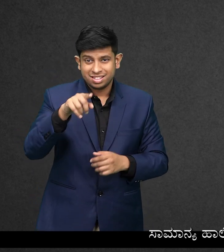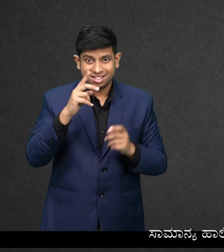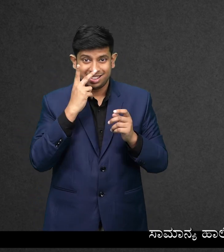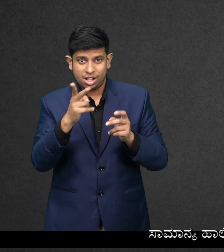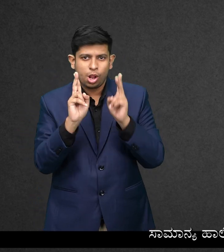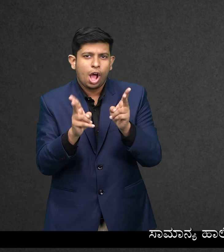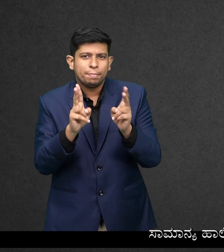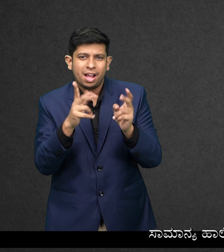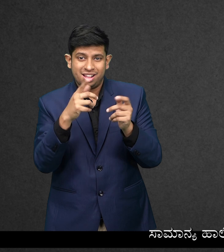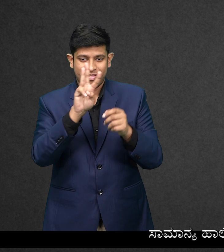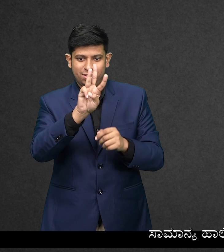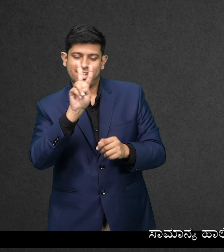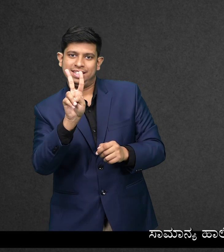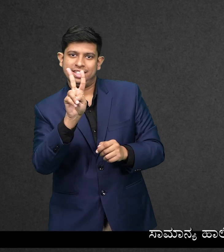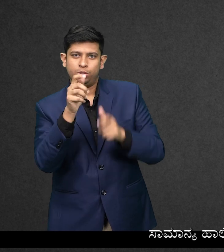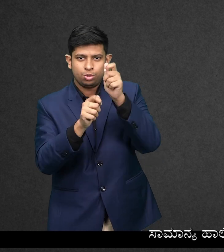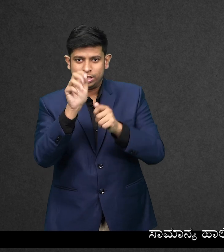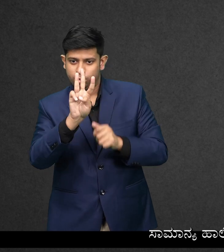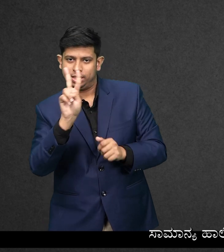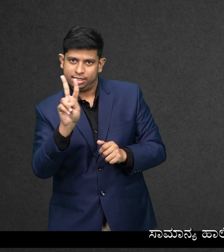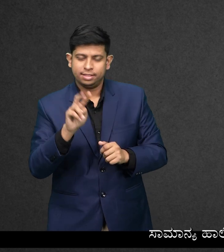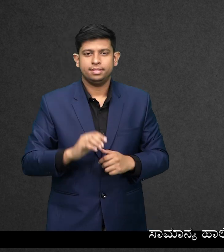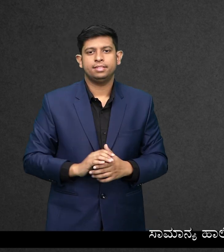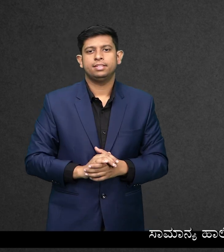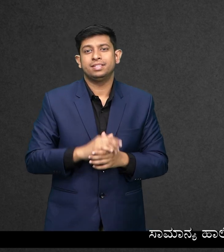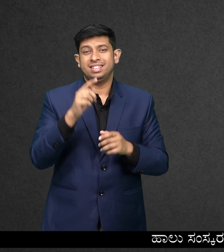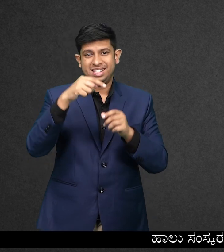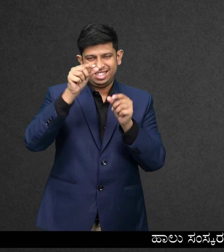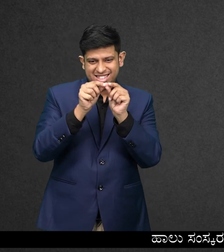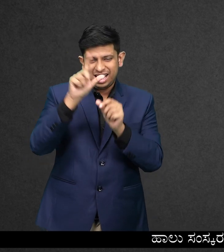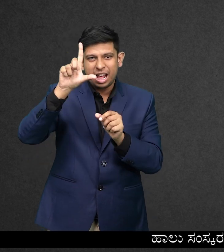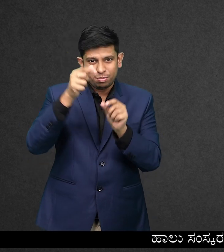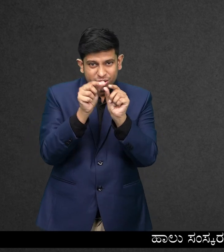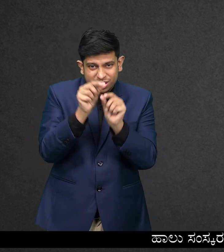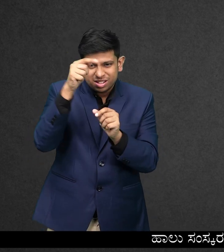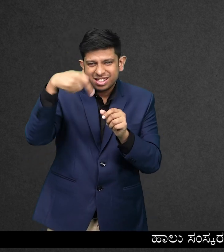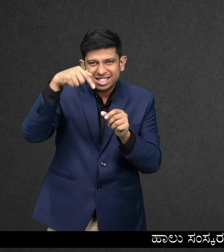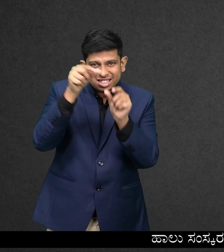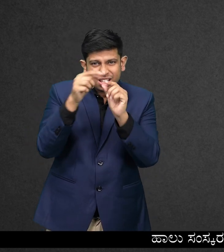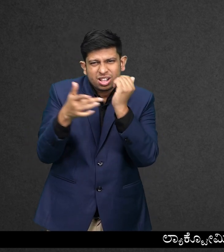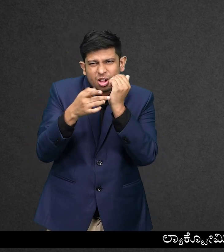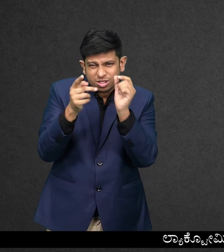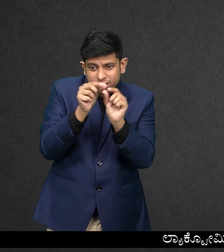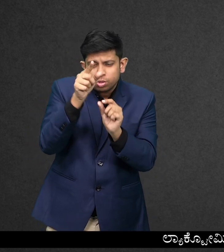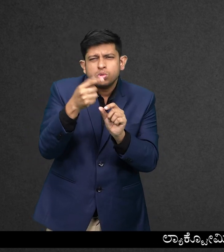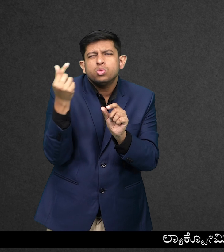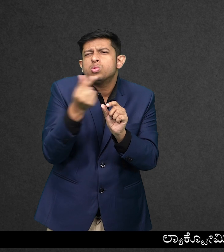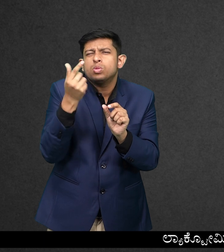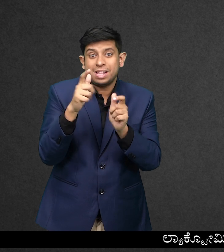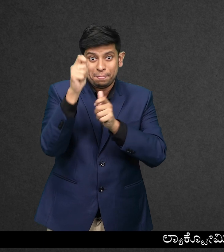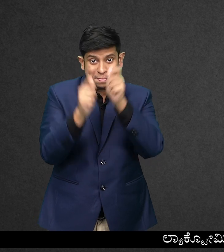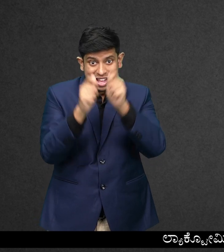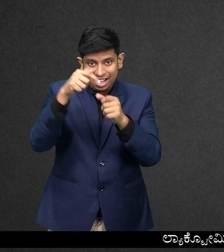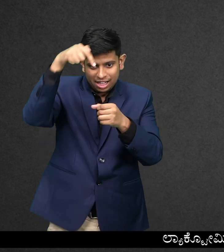ಸಾಮಾನ್ಯ ಹಾಲಿನ ಸರಾಸರಿ ಓದುವಿಕೆ 32 ಆಗಿದೆ. ಹಾಲು ಸಂಸ್ಕರಣಾ ಘಟಕಗಳು ಮತ್ತು ಡೈರಿಗಳಲ್ಲಿ